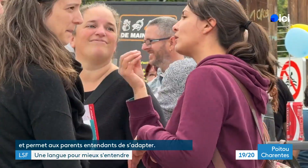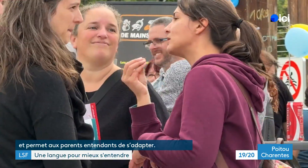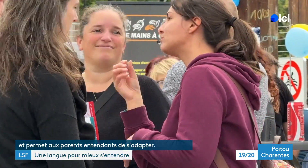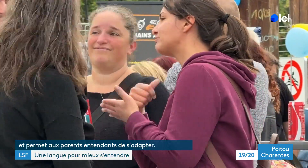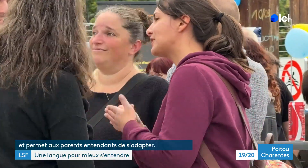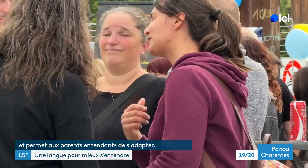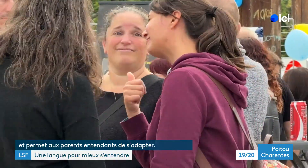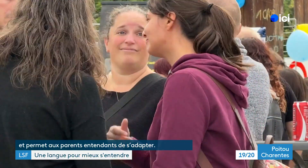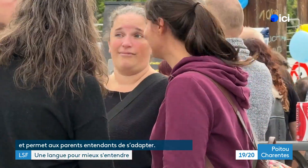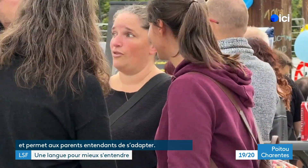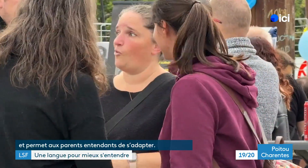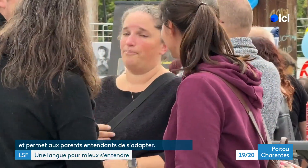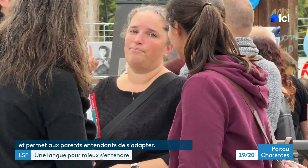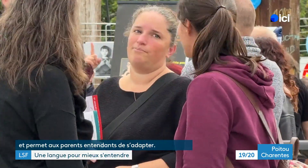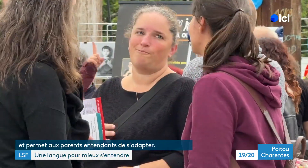permet aux parents entendants de s'adapter.